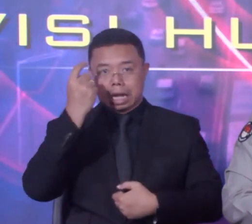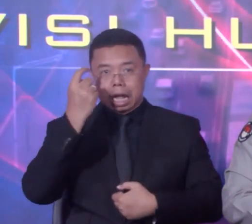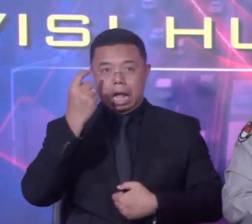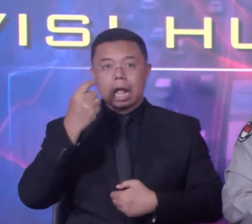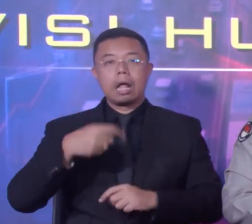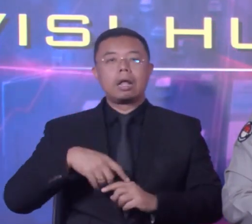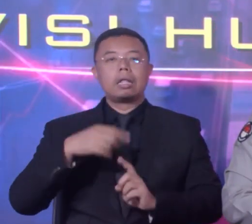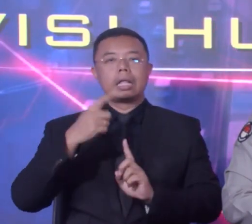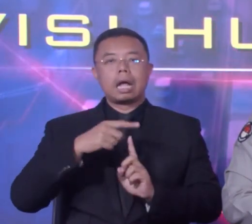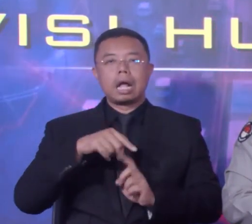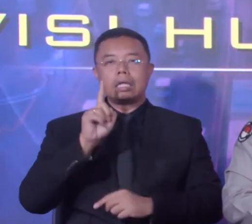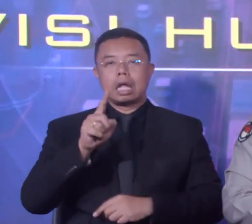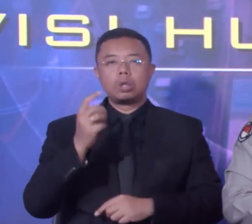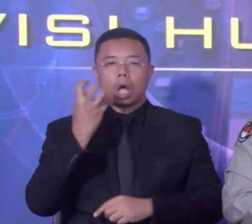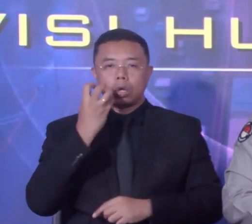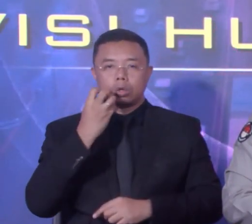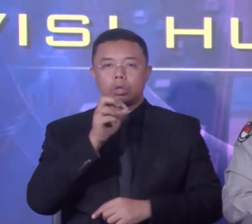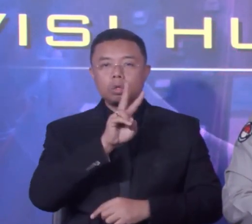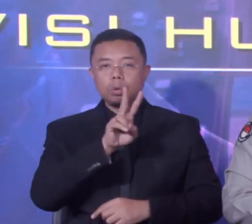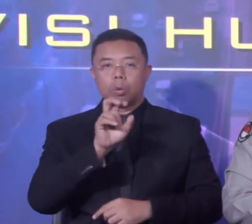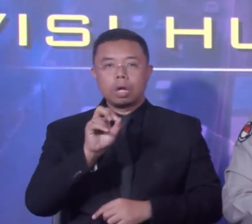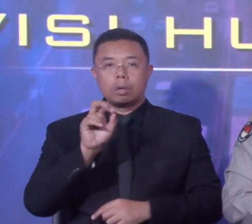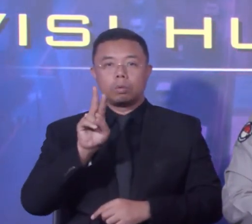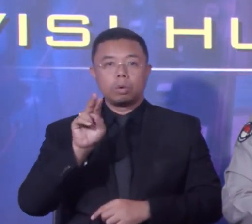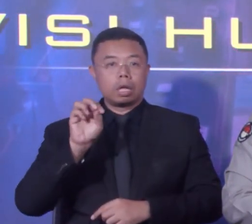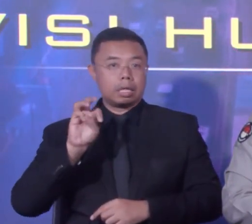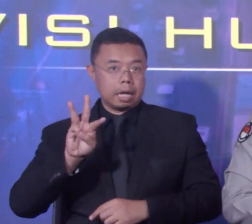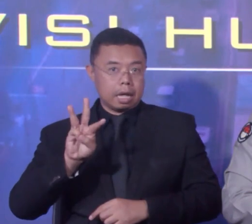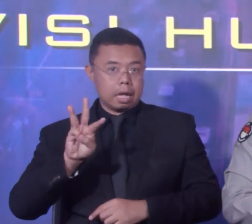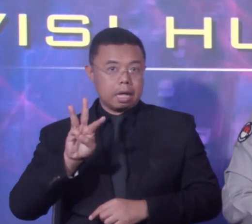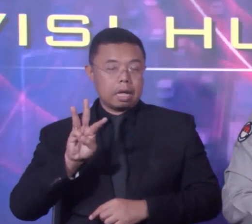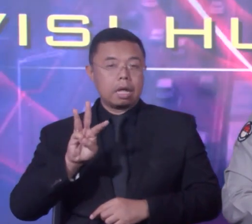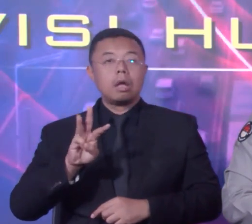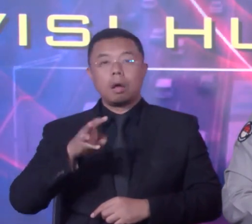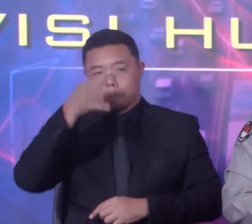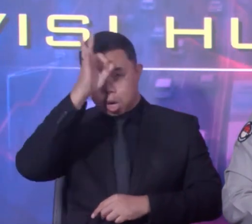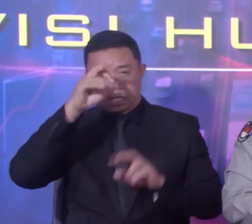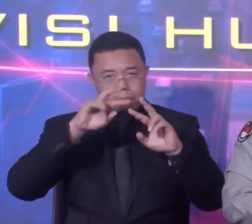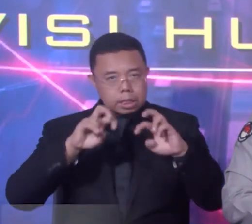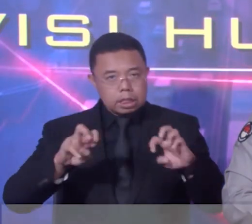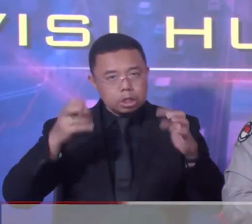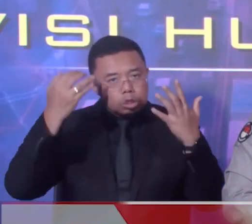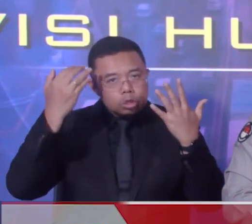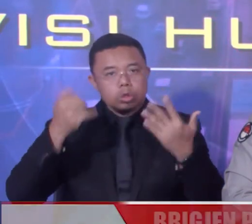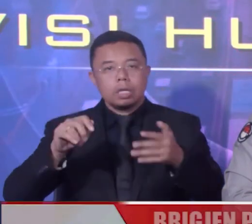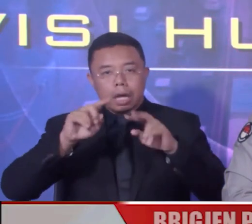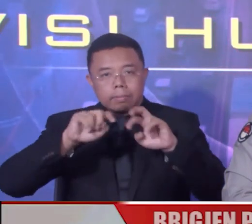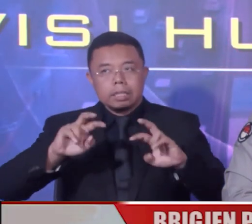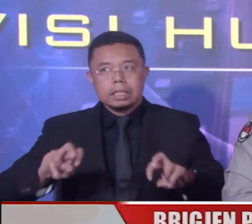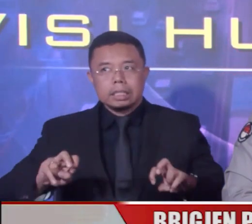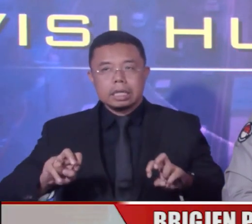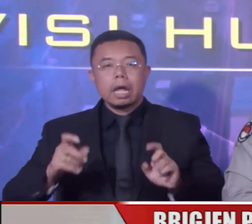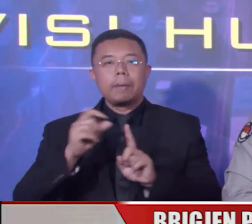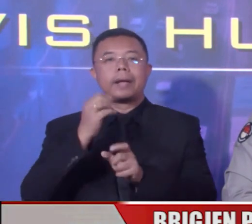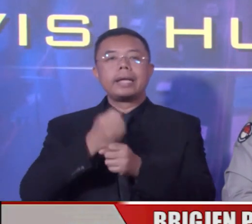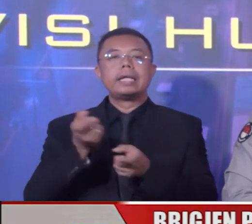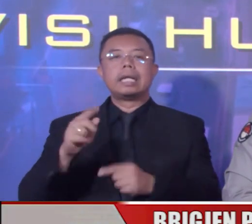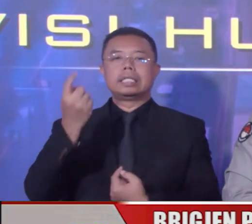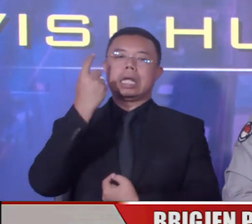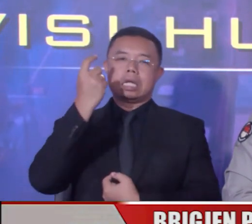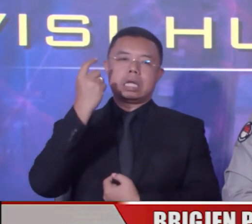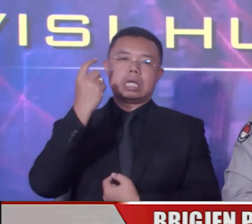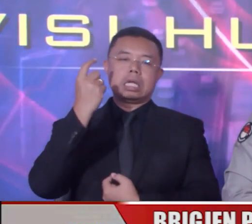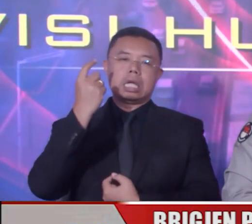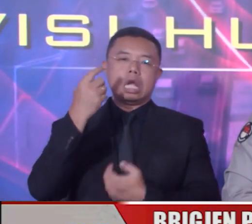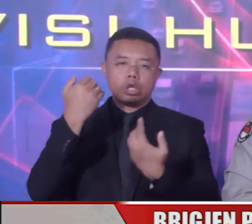tersangka pada tanggal 1 Agustus 2023 penyidik telah melakukan pemeriksaan saudara PG sebagai tersangka